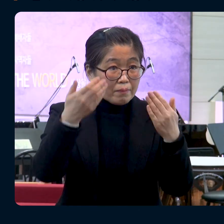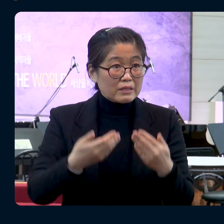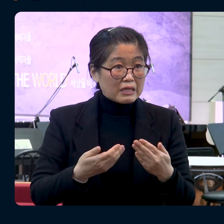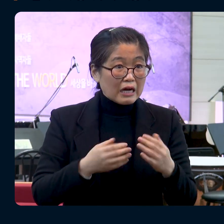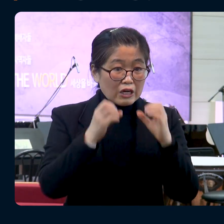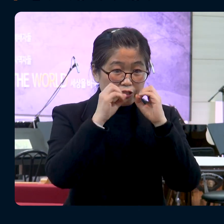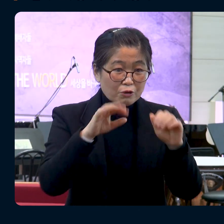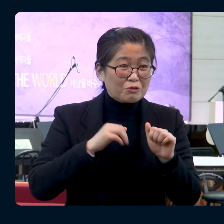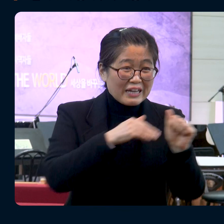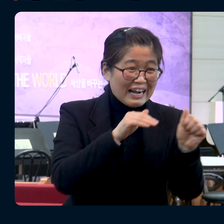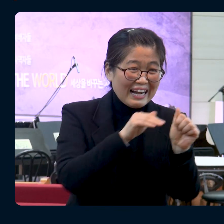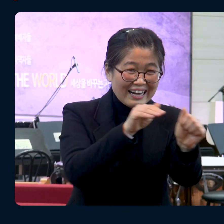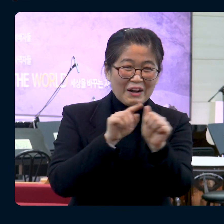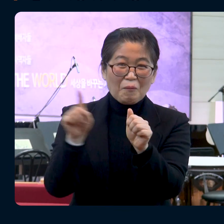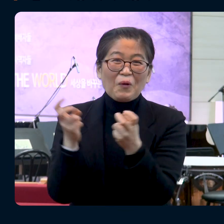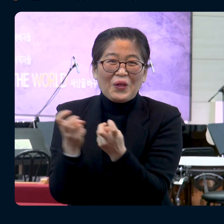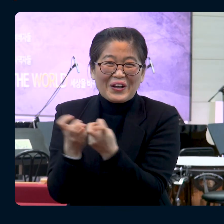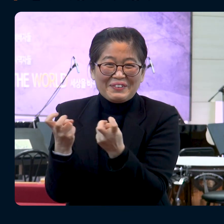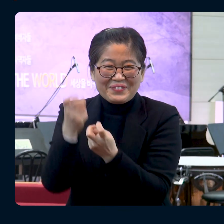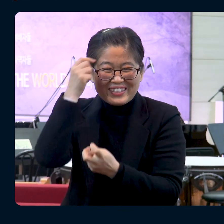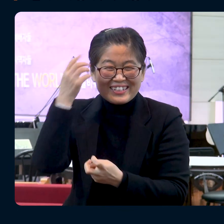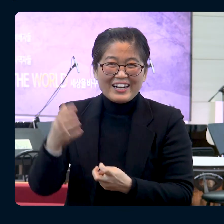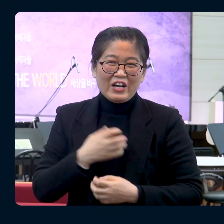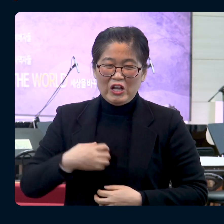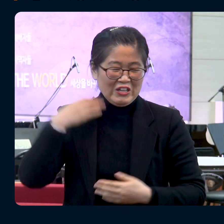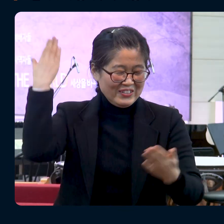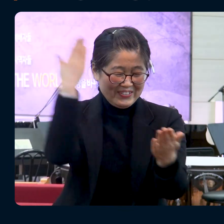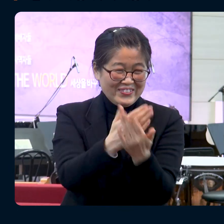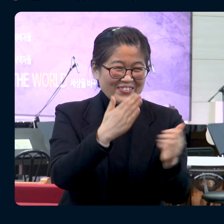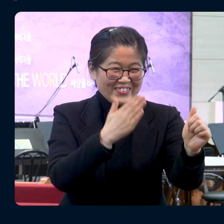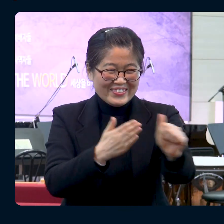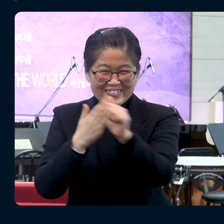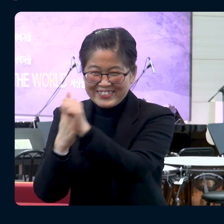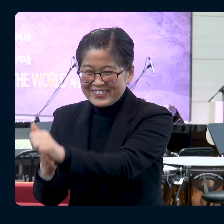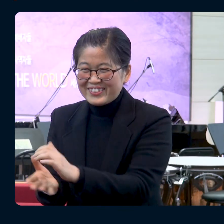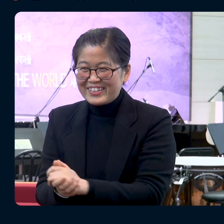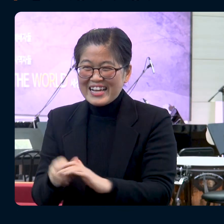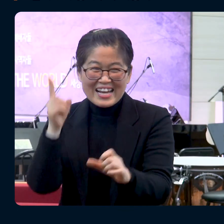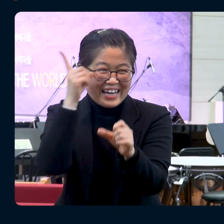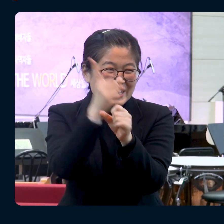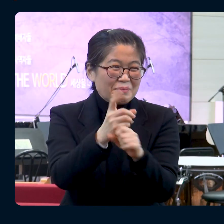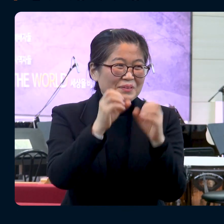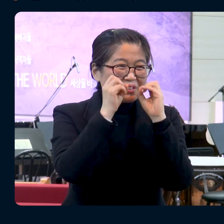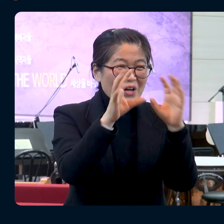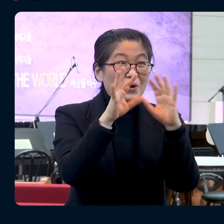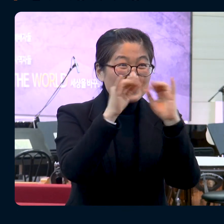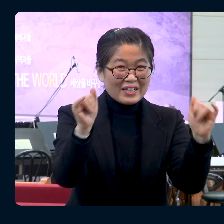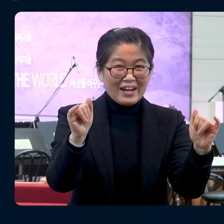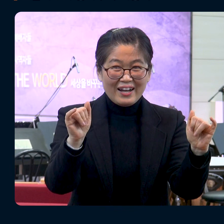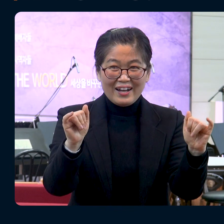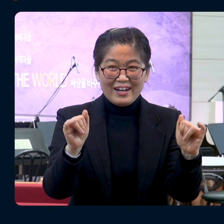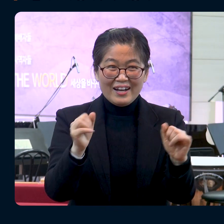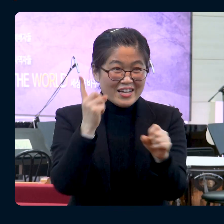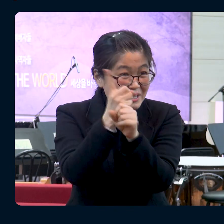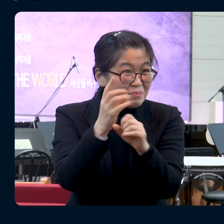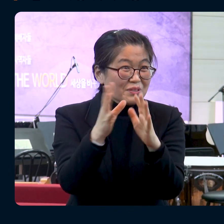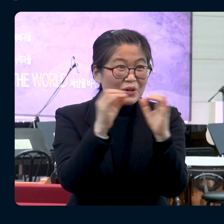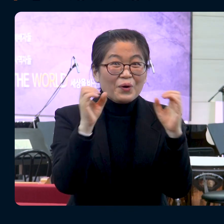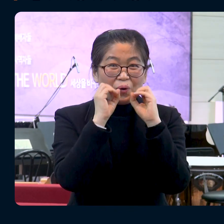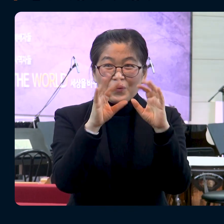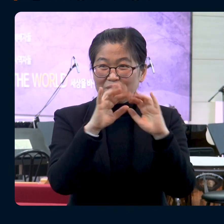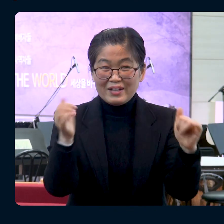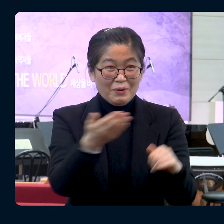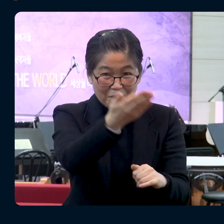걱정하는 분 있어요? 그 훈련 받았다가 선교사 나가라고 그러면 어떡하지? 걱정하지 마세요, 여러분. 이미 여러분은